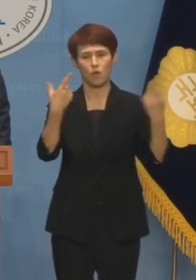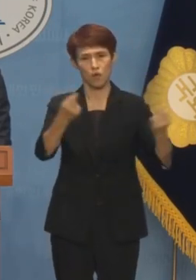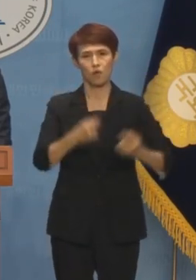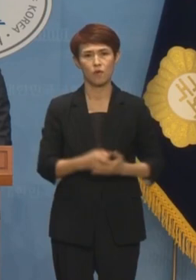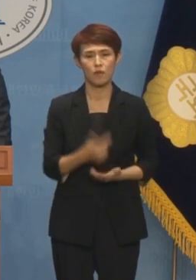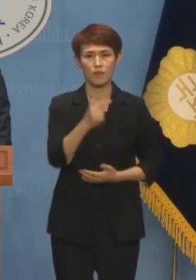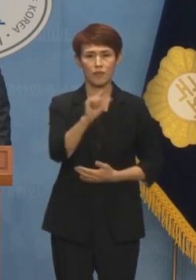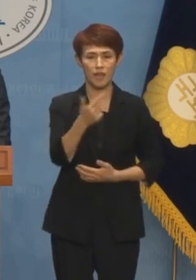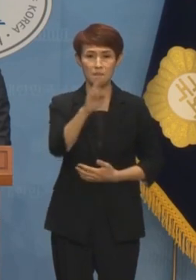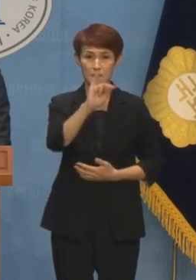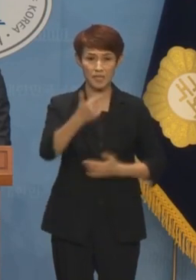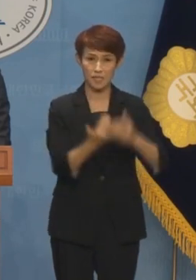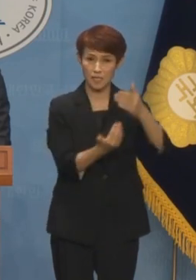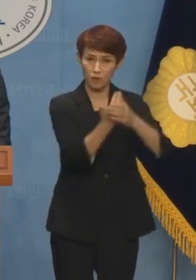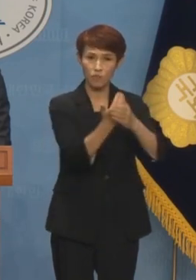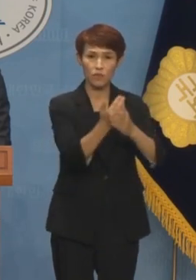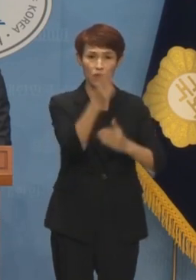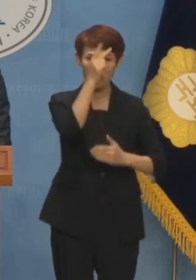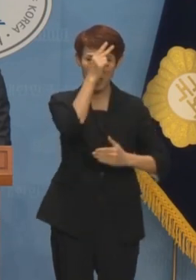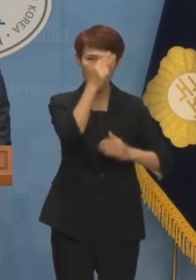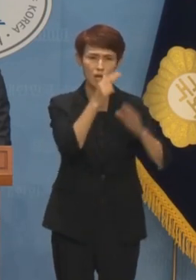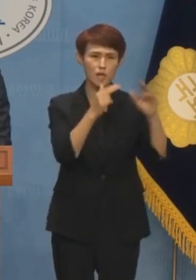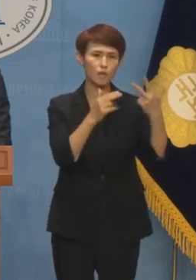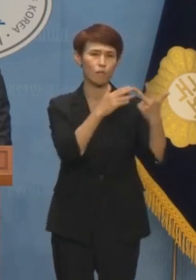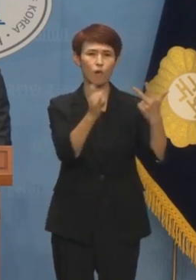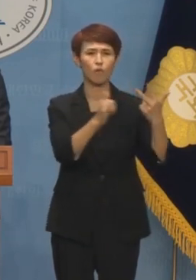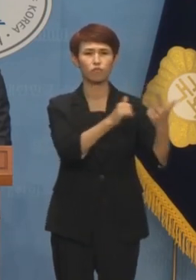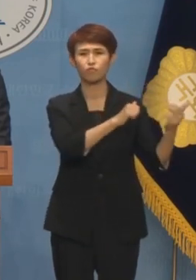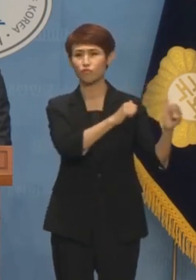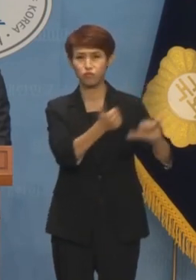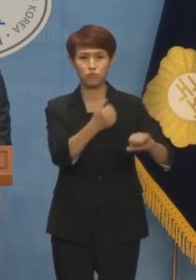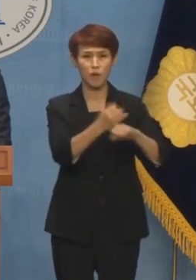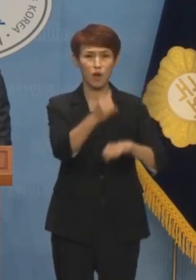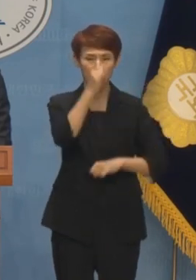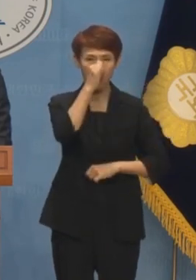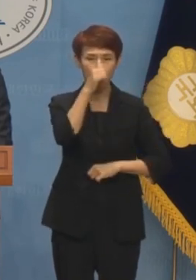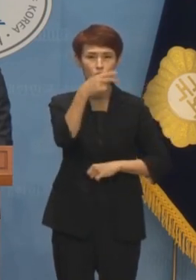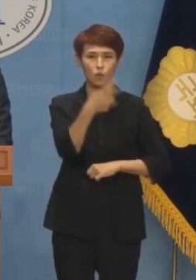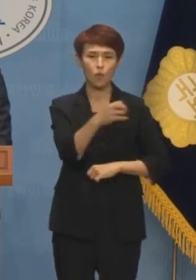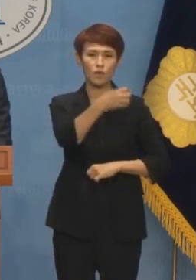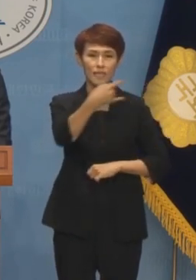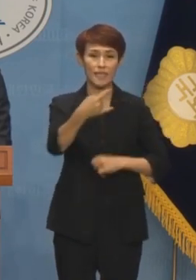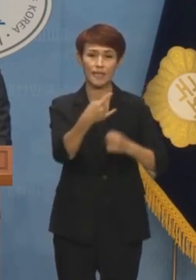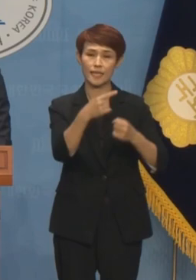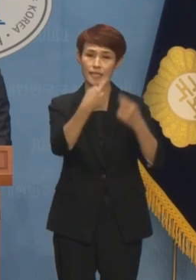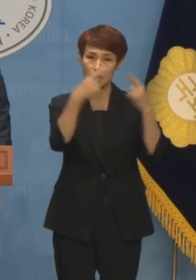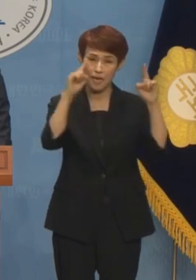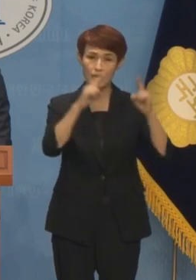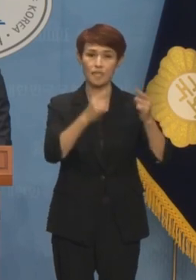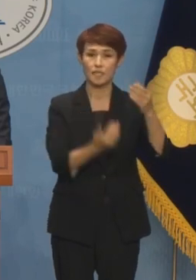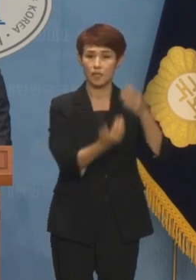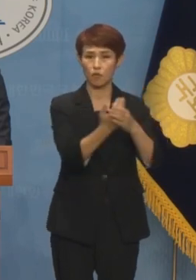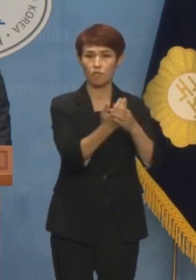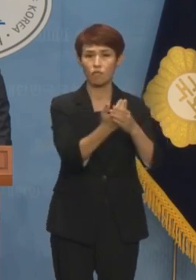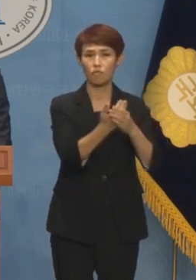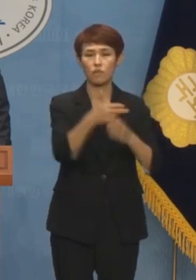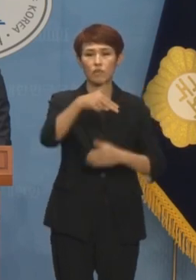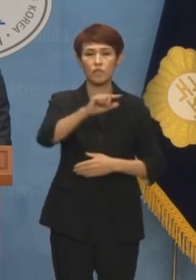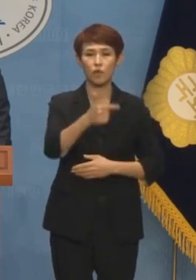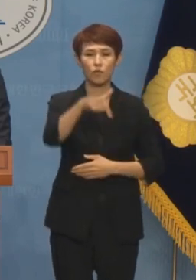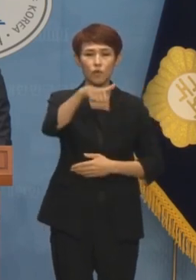사건, 경찰관 7명의 목숨을 앗아간 동의대 사건, 정교조 해체 반대 운동